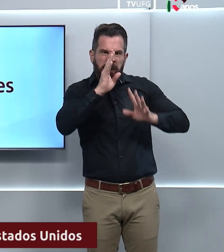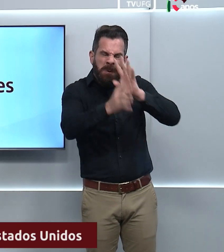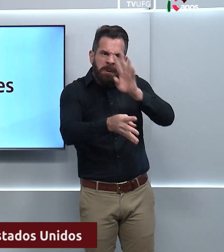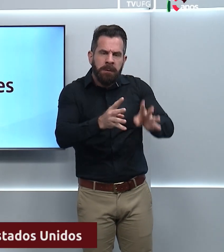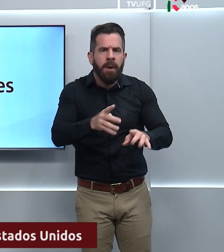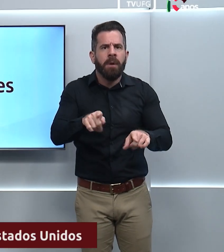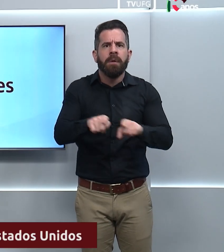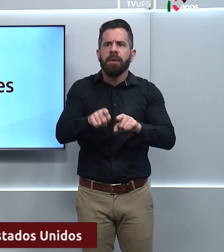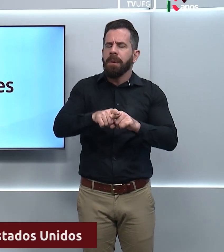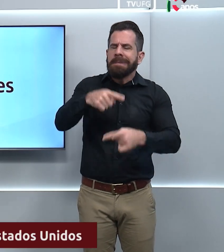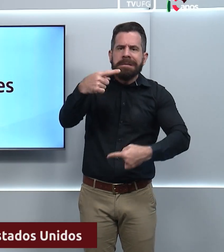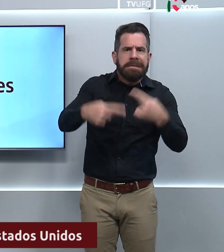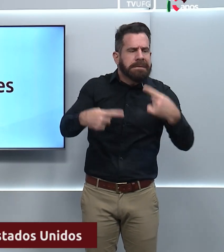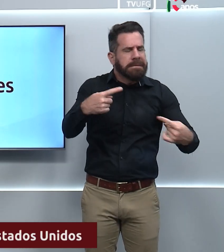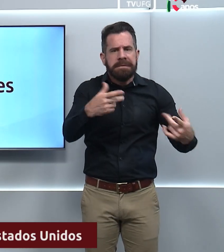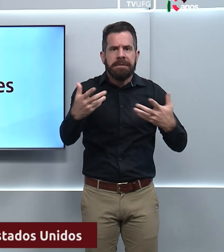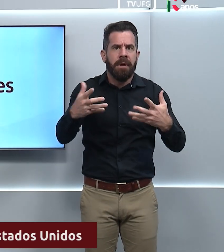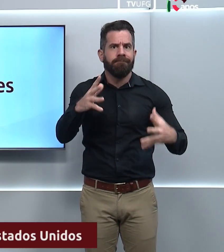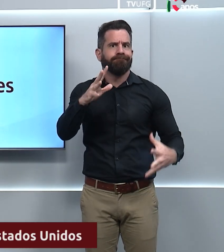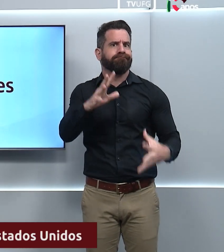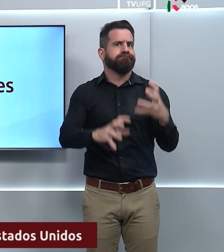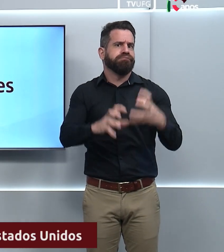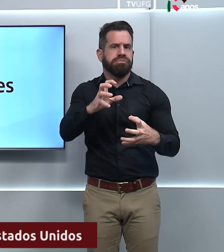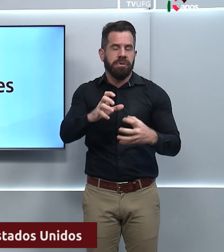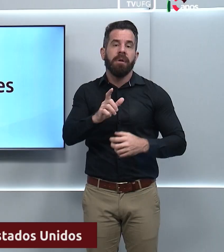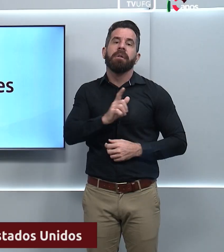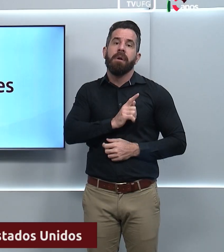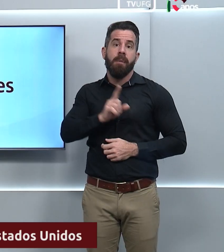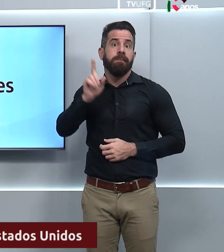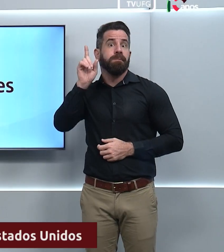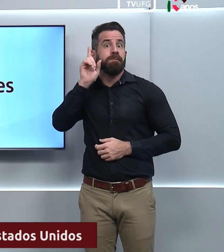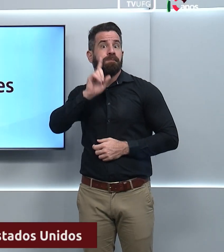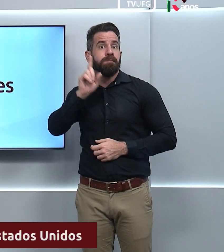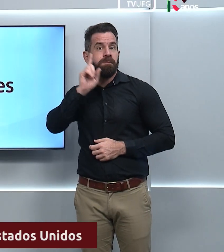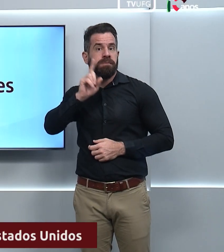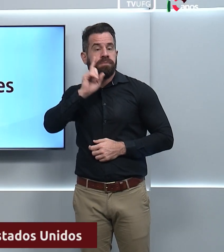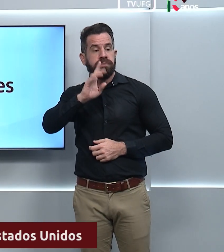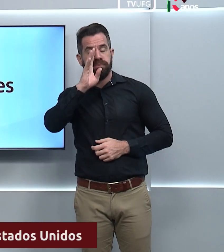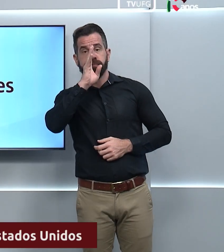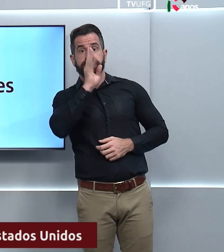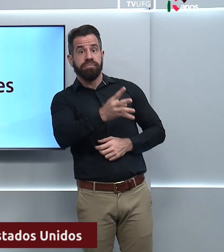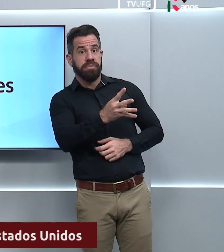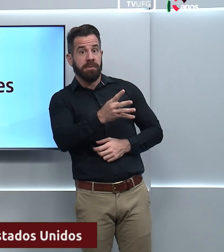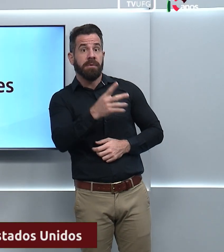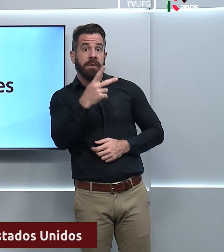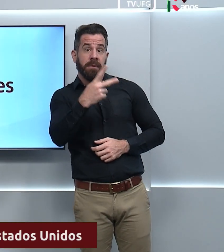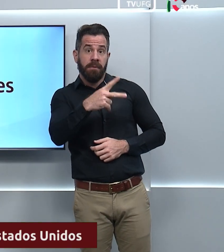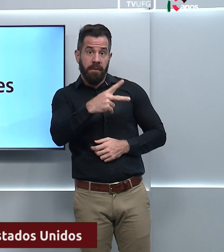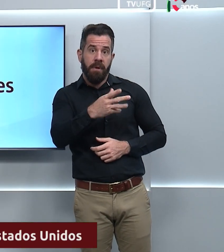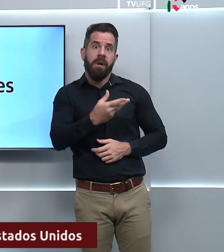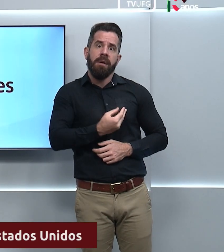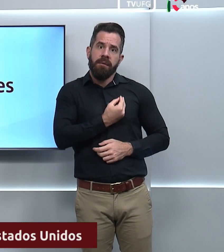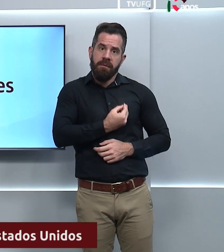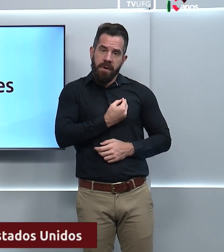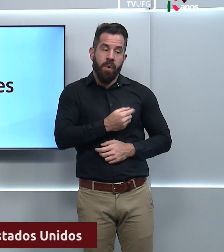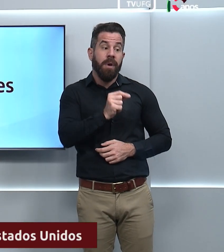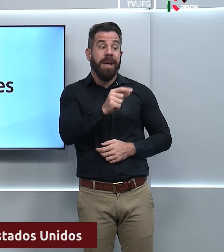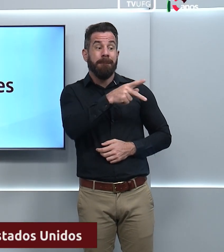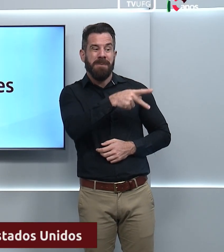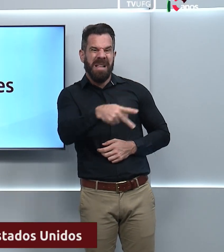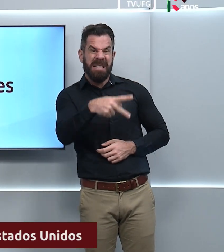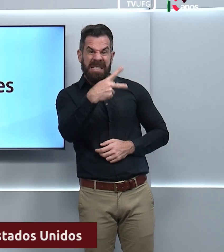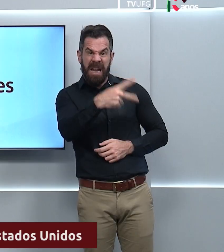disputas políticas. Por outro lado, estão os estadunidenses acusando, por um lado estão os Estados Unidos acusando o